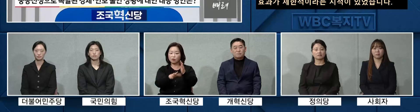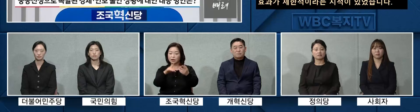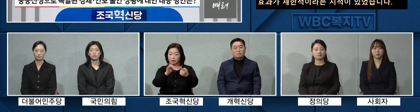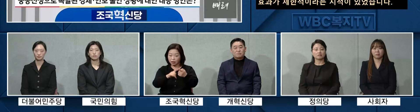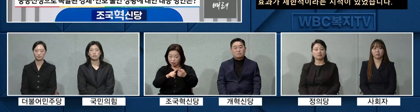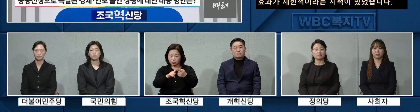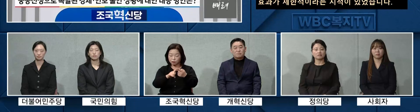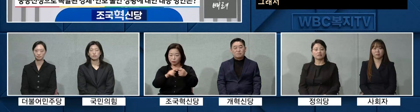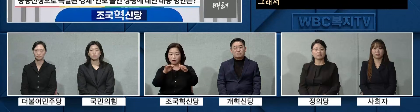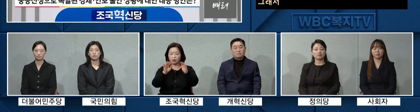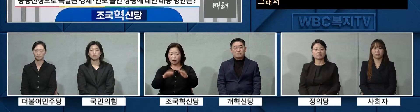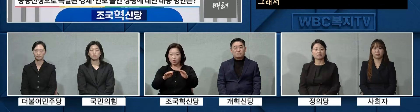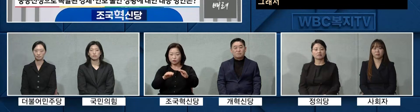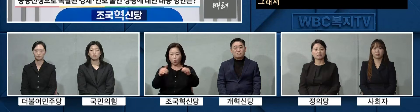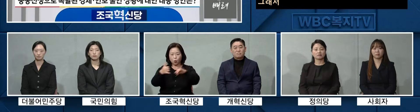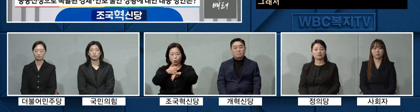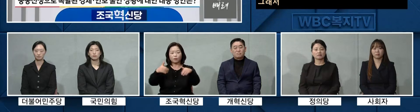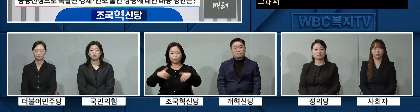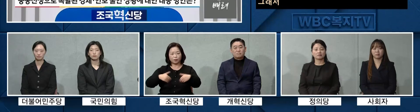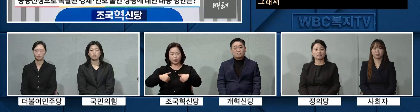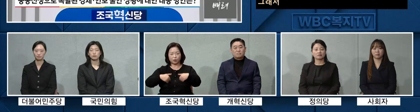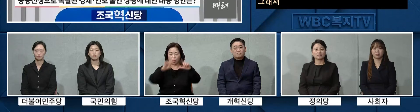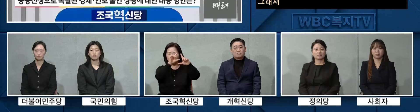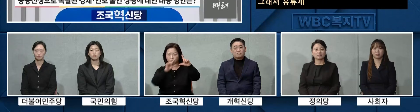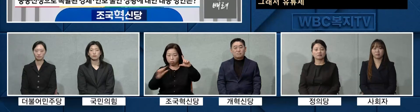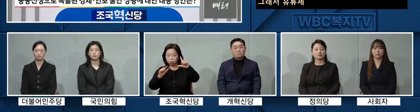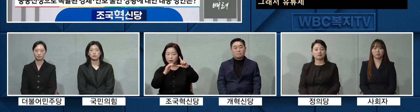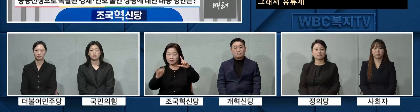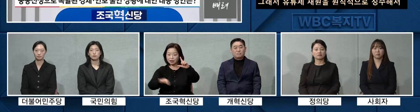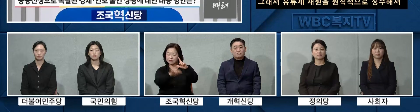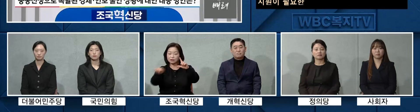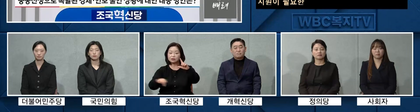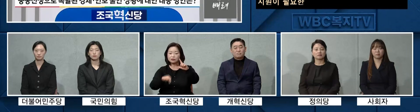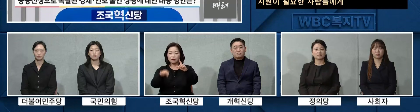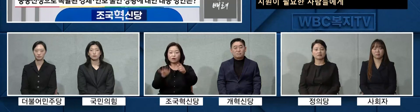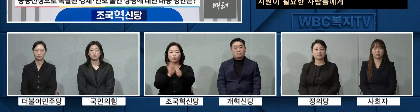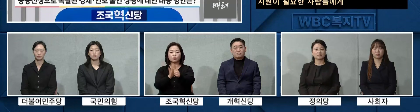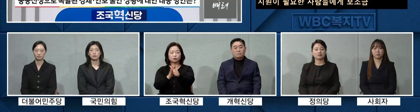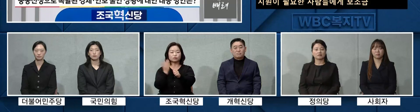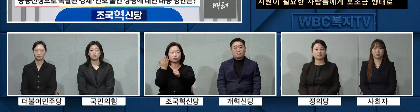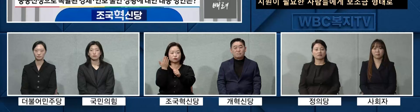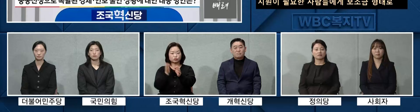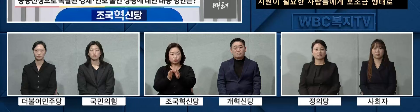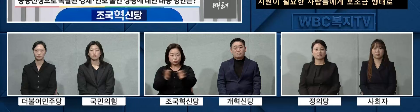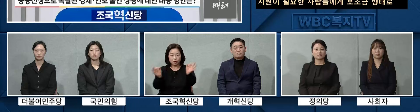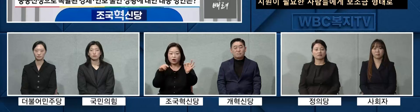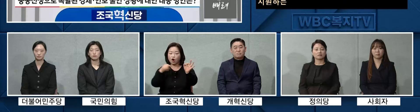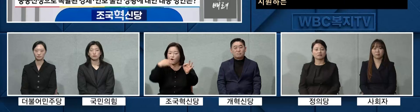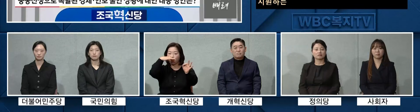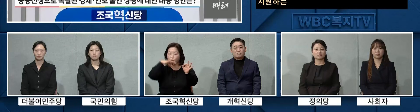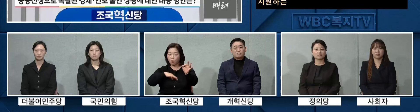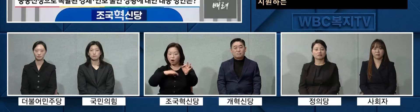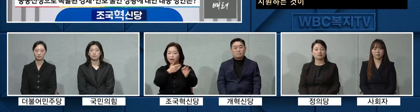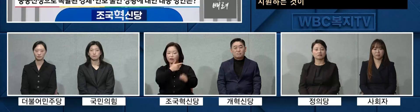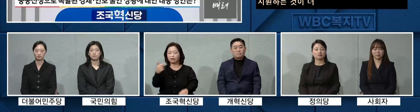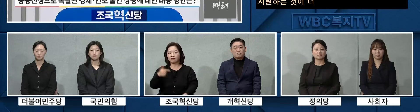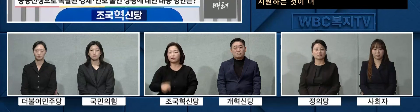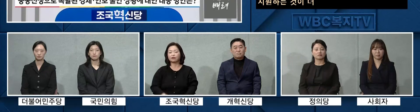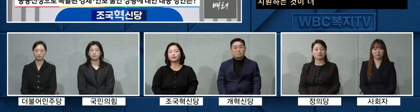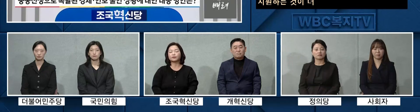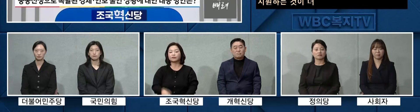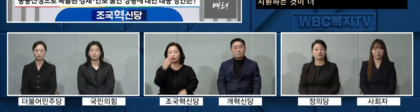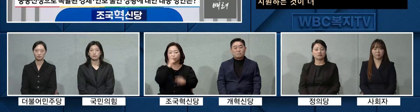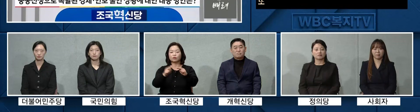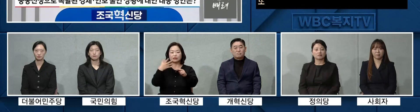징수해서 지원이 필요한 사람들에게 보조금 형태로 지원하는 것이 더 효과적이라는 것입니다. 또 한번